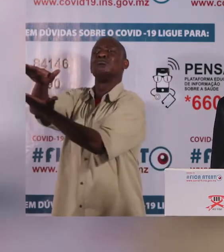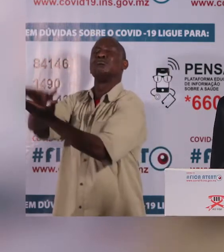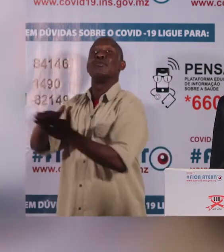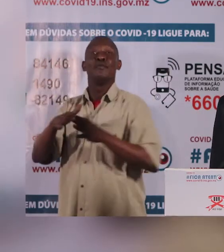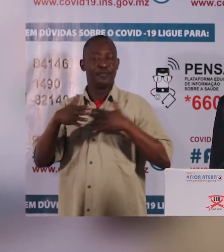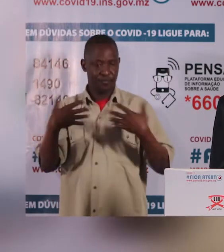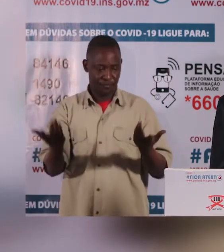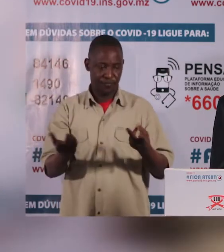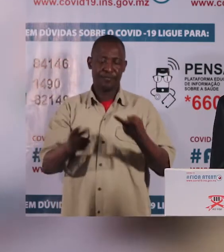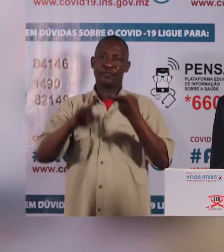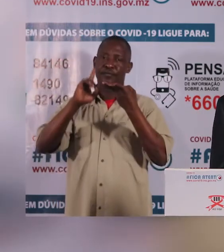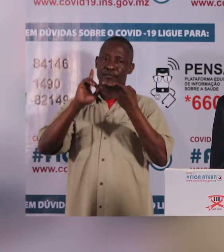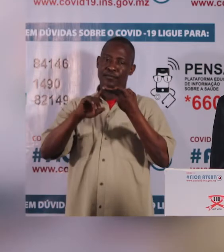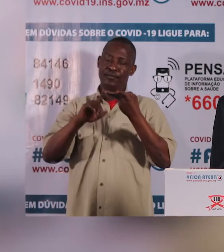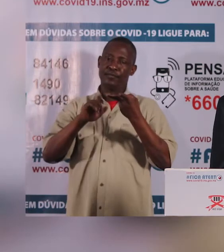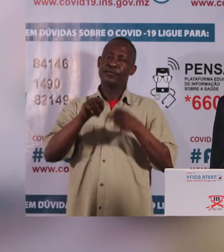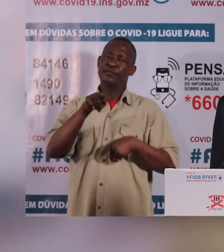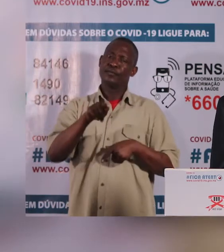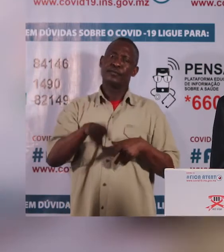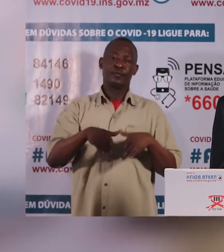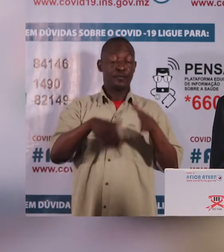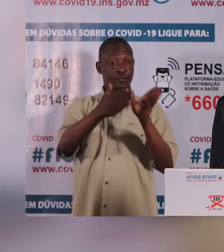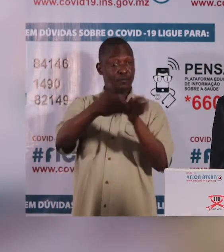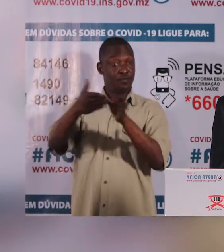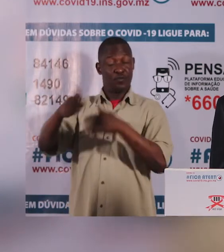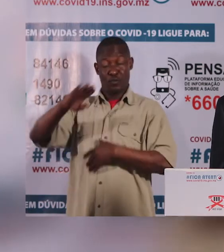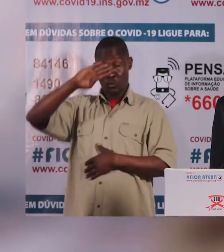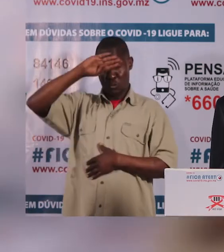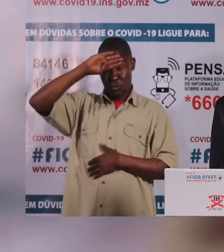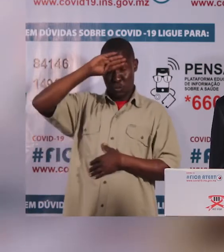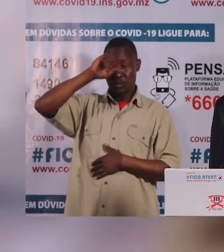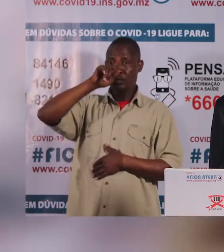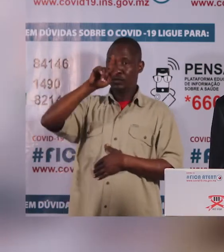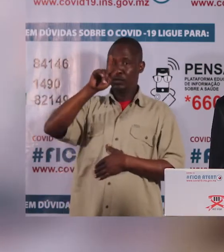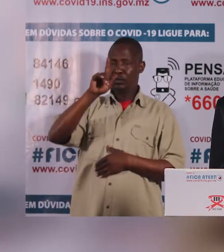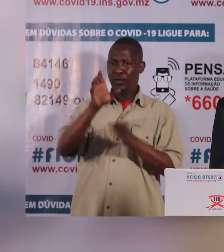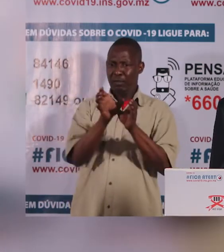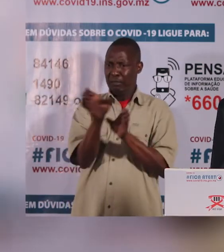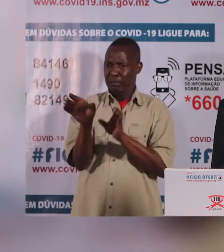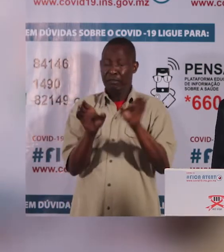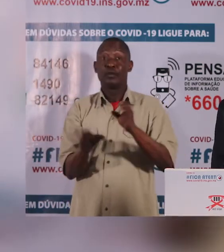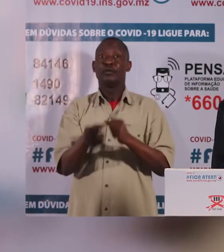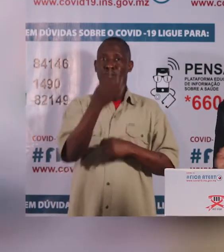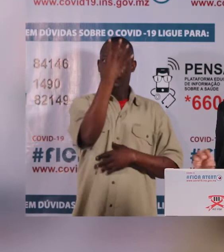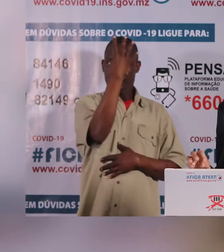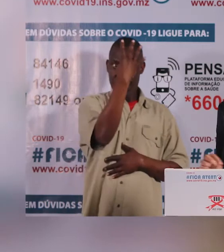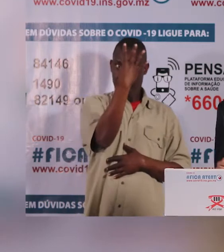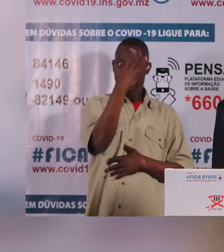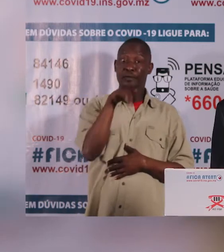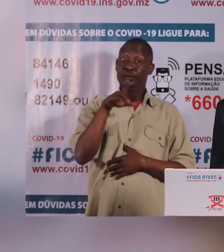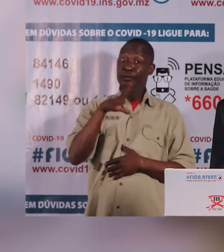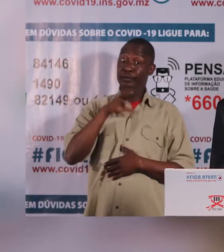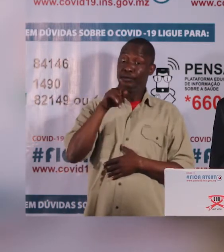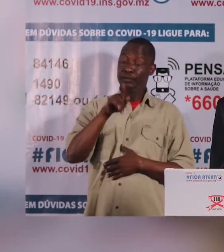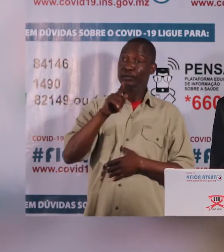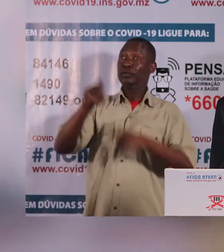aqui os casos positivos em 4 categorias. Os casos importados, que é a barra de cor púrpura que está em